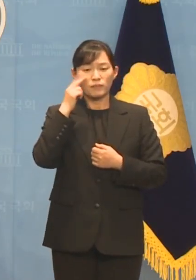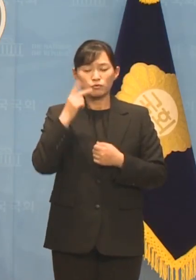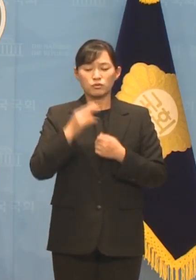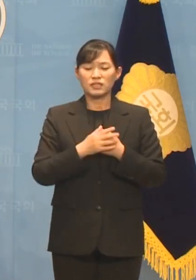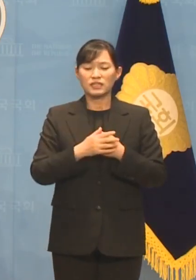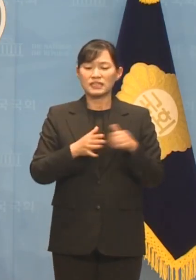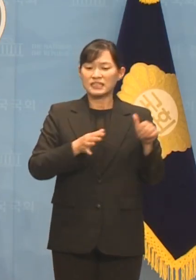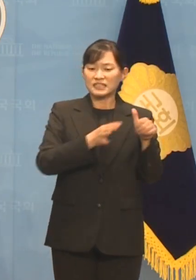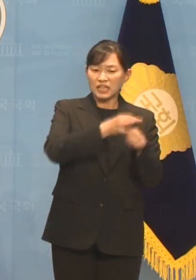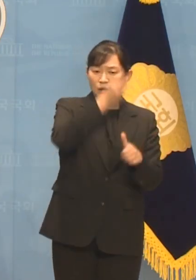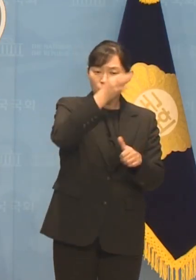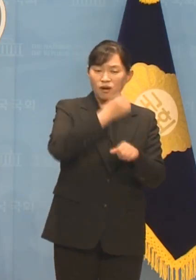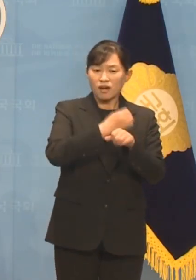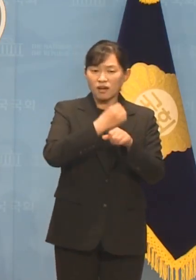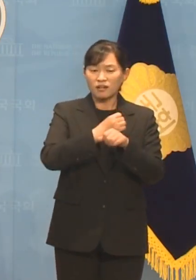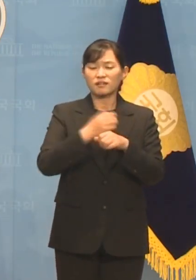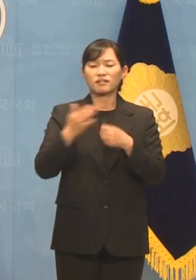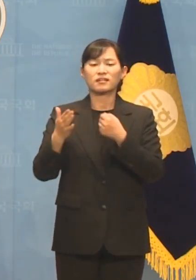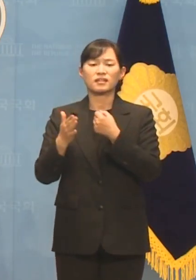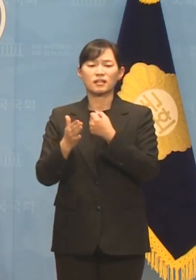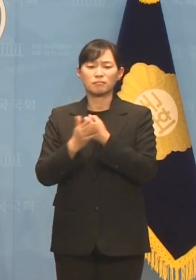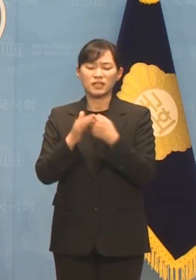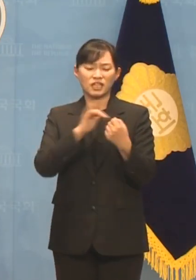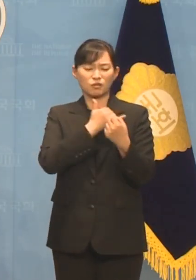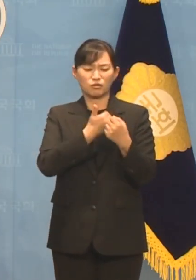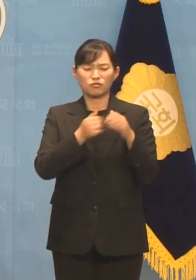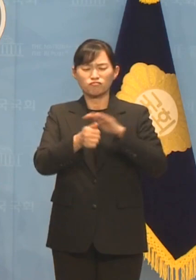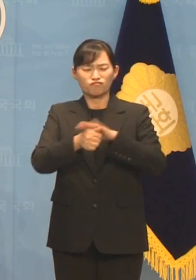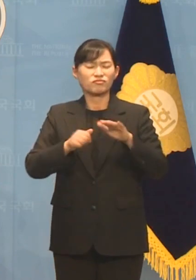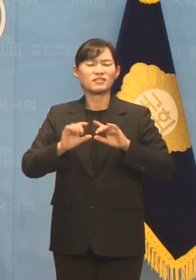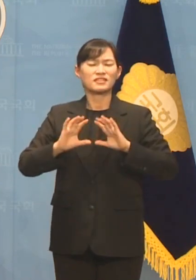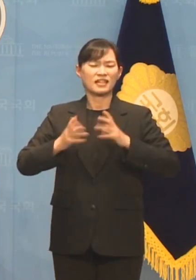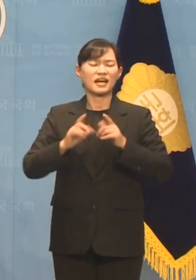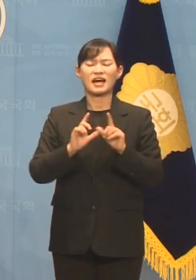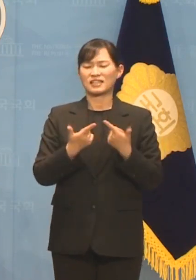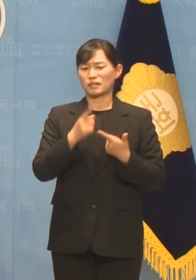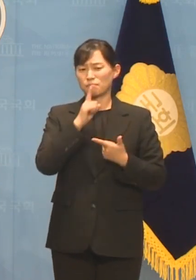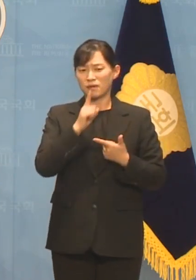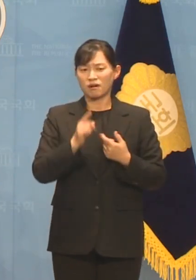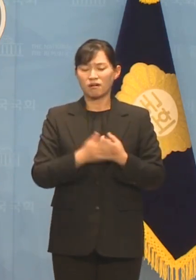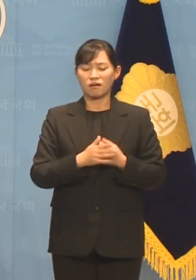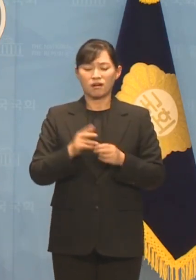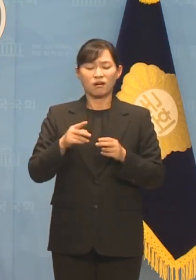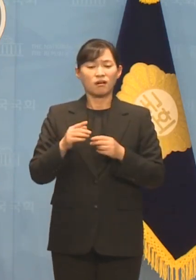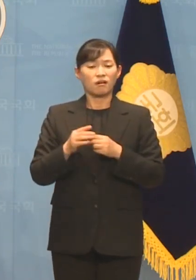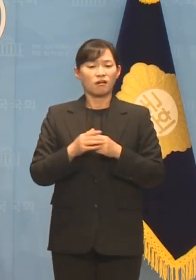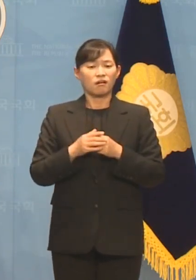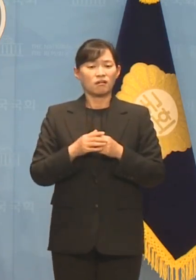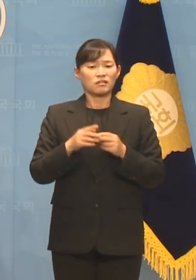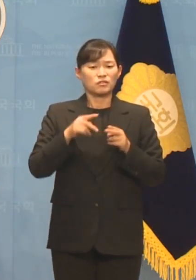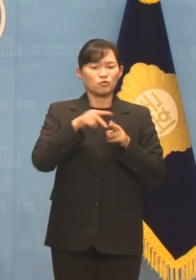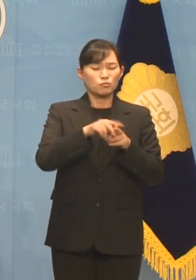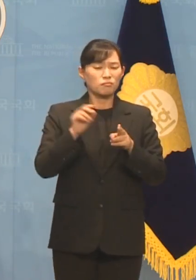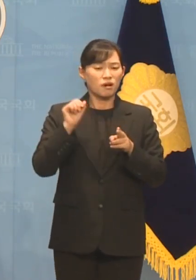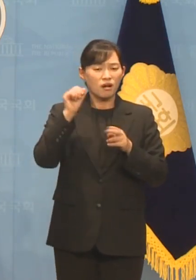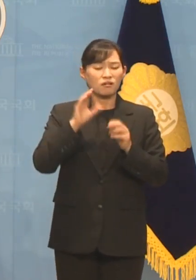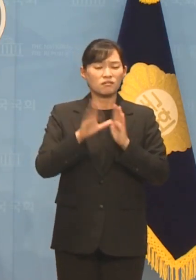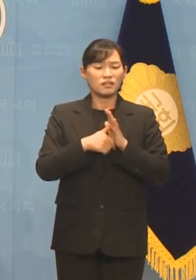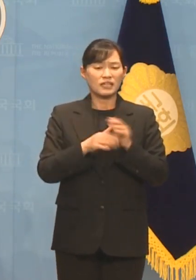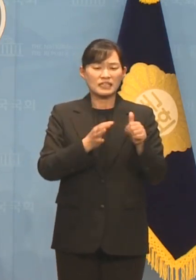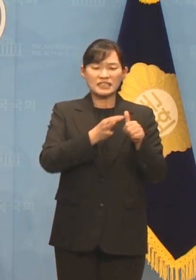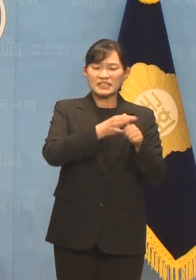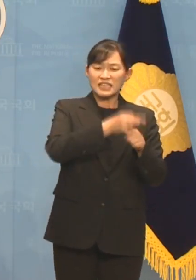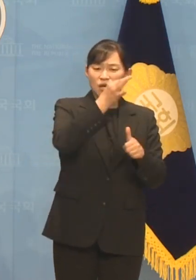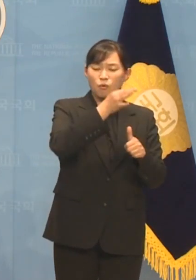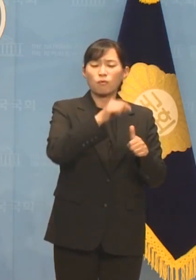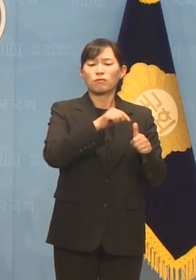인권 후진국이 아니다라고 주장했습니다. 대선 출마를 선언하면서 해묵은 사형제를 화두로 들고